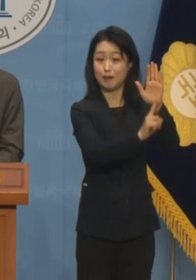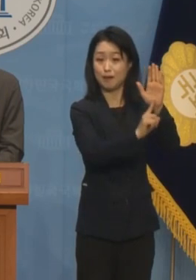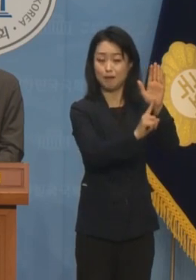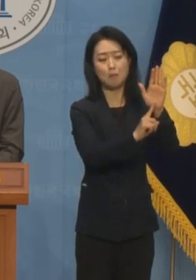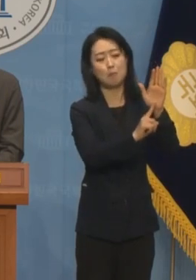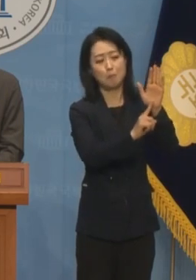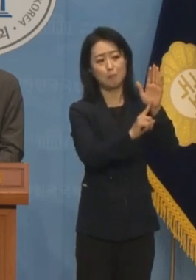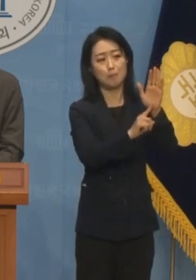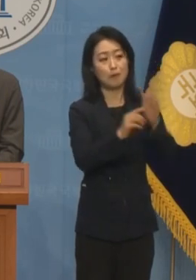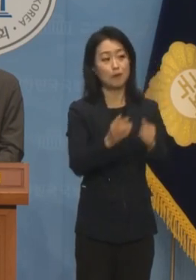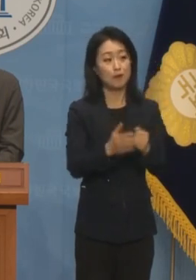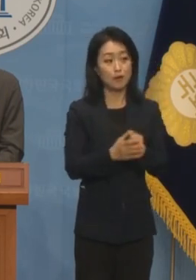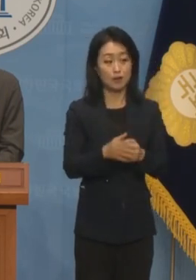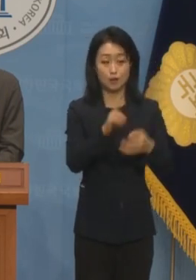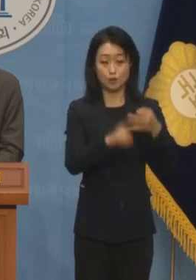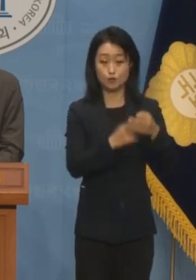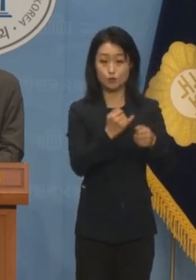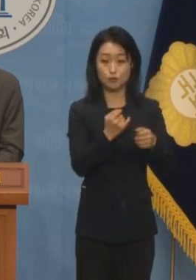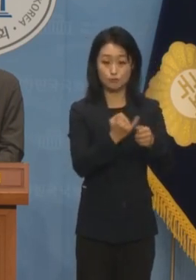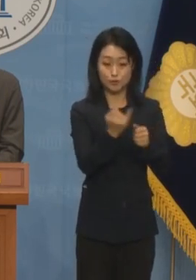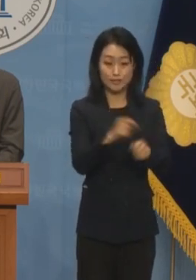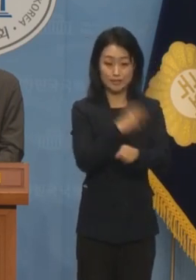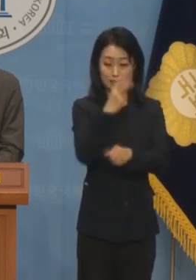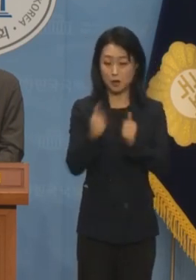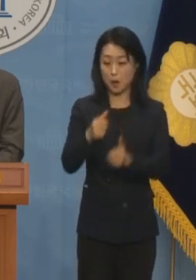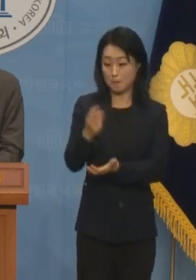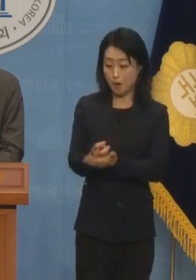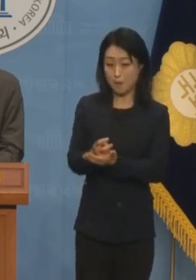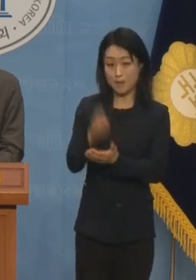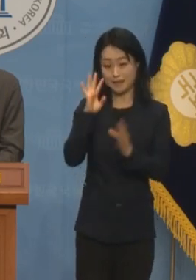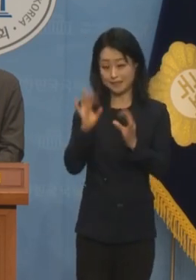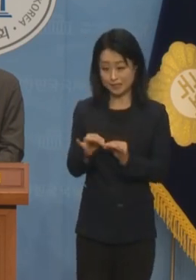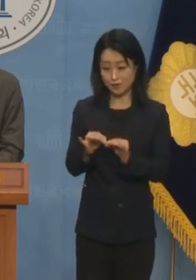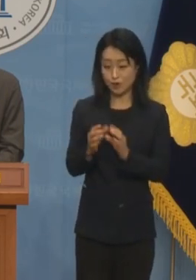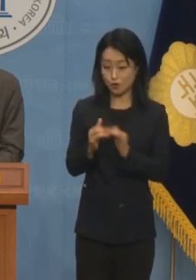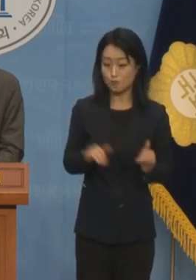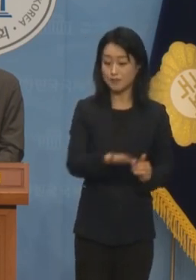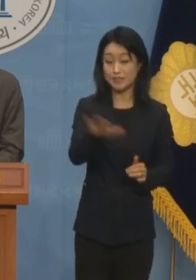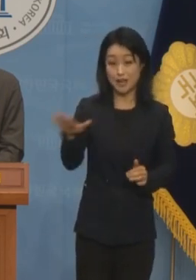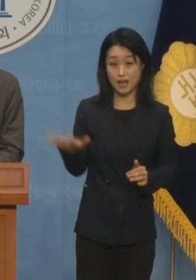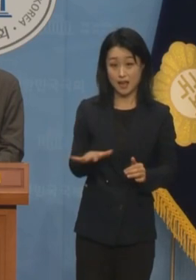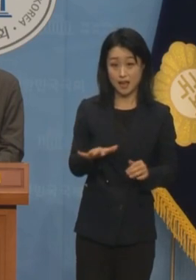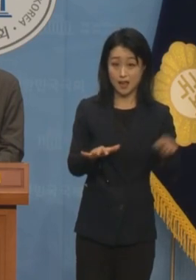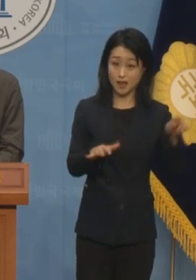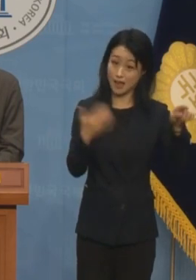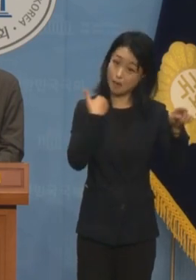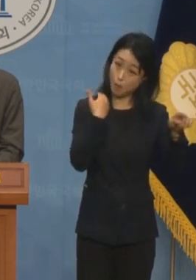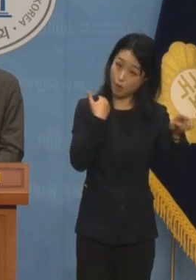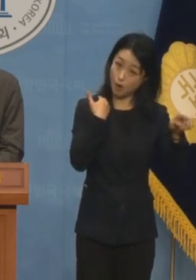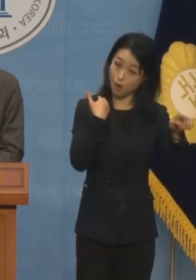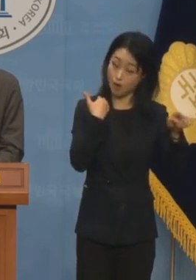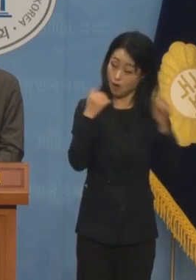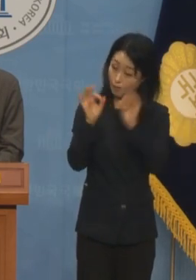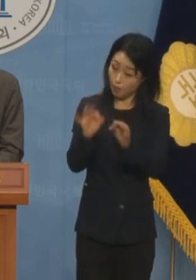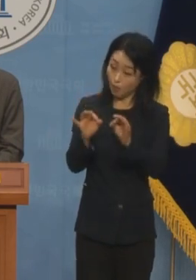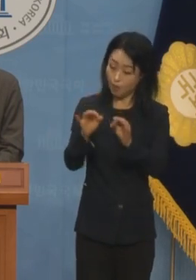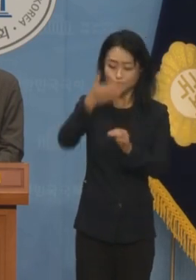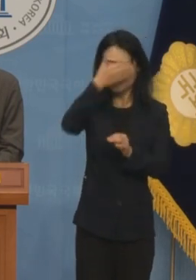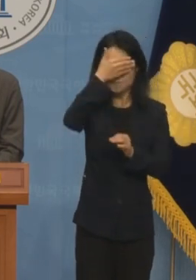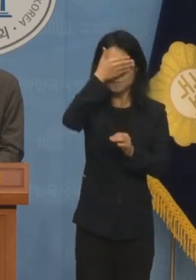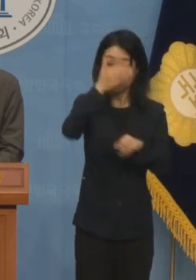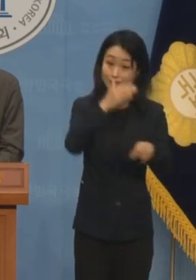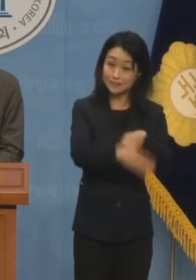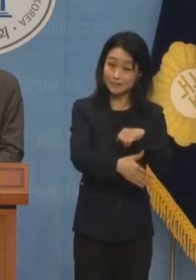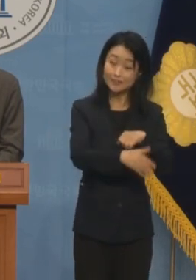그렇다면 김건희 여사 특검법에 찬성하는 다수의 국민은 보이지 않습니까? 아니면 보고도 못 본 척